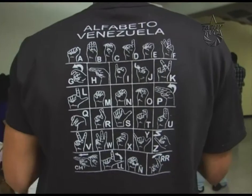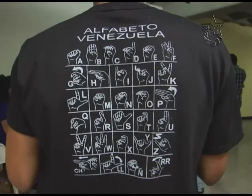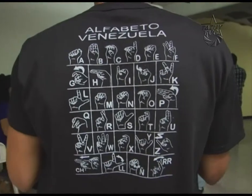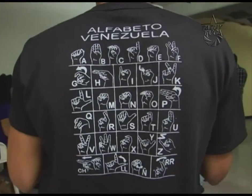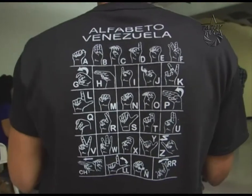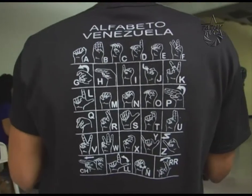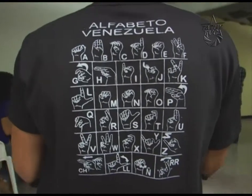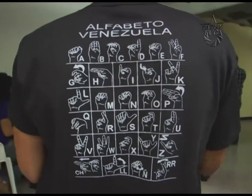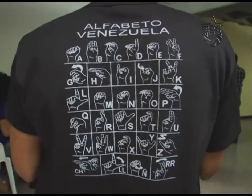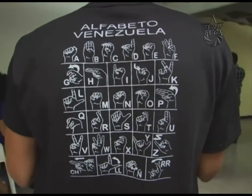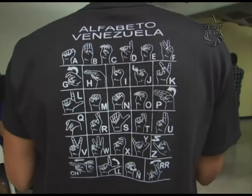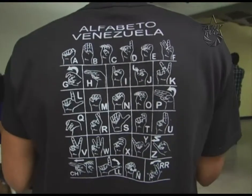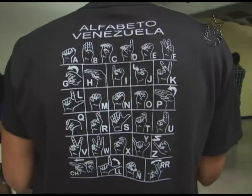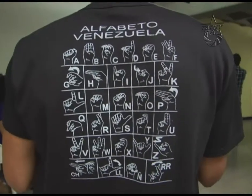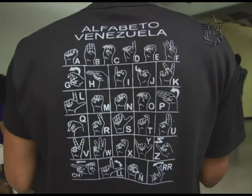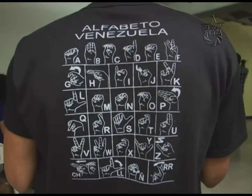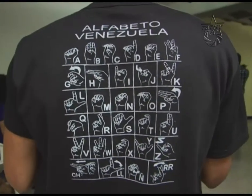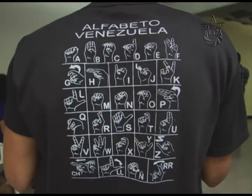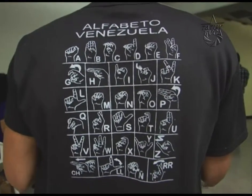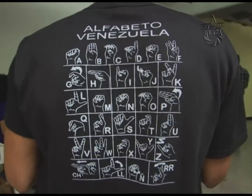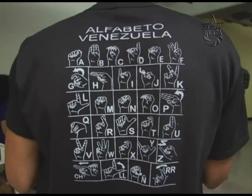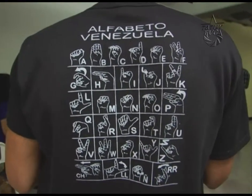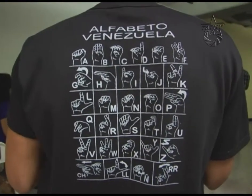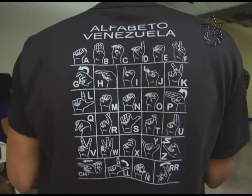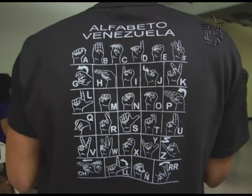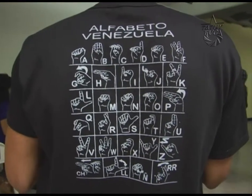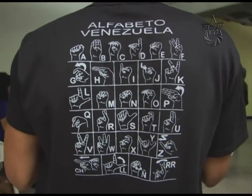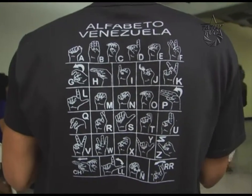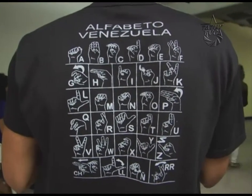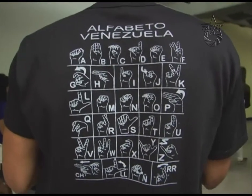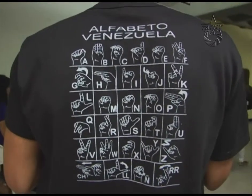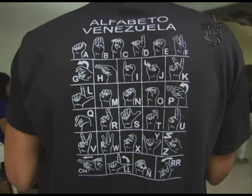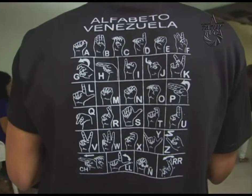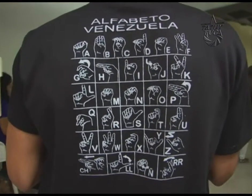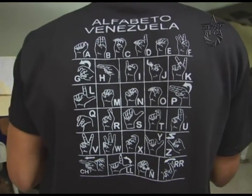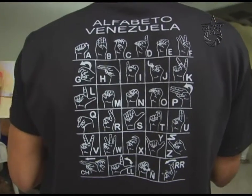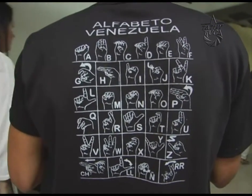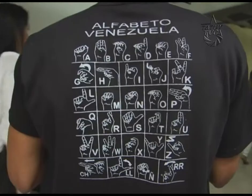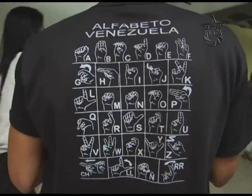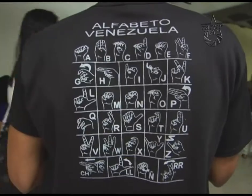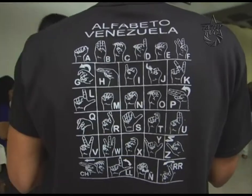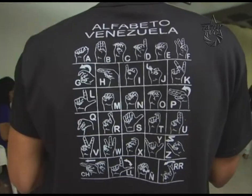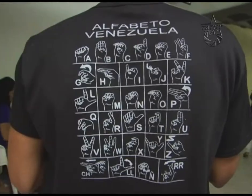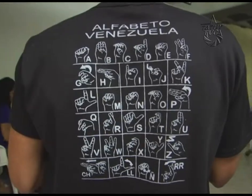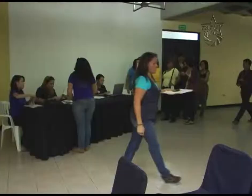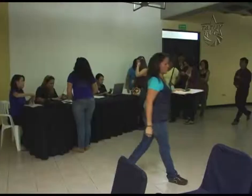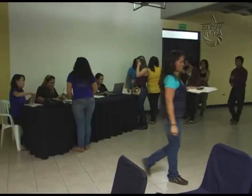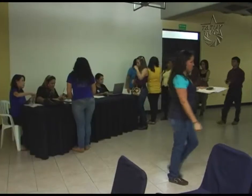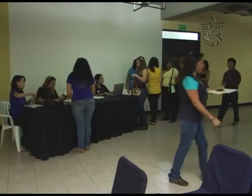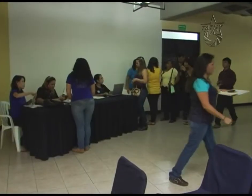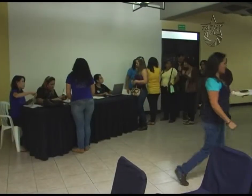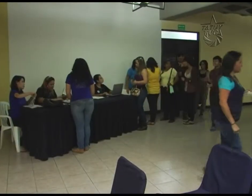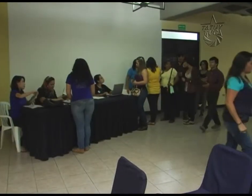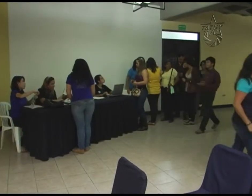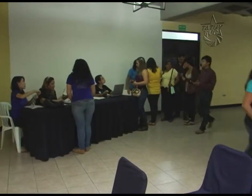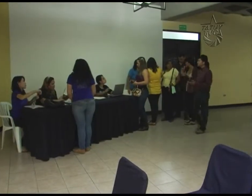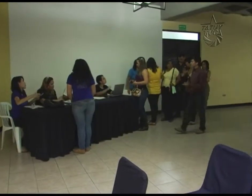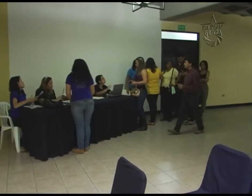inclusión social de quienes tienen dificultad o imposibilidad de usar el sentido del oído debido a la pérdida de la